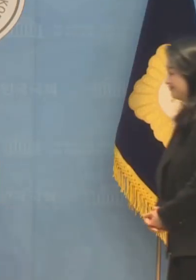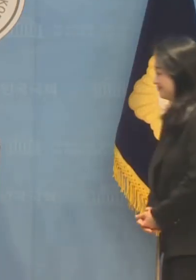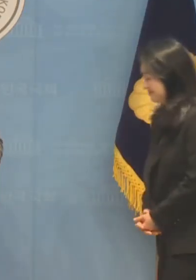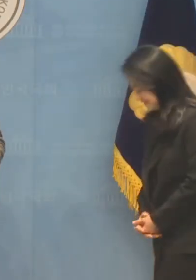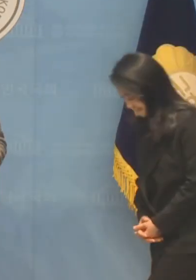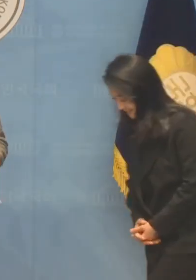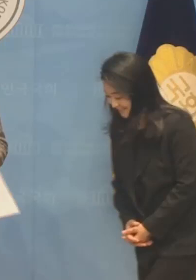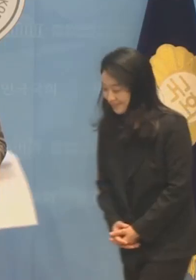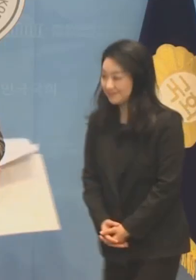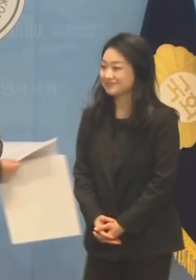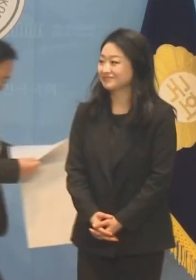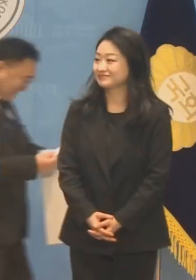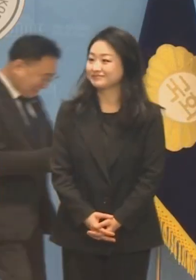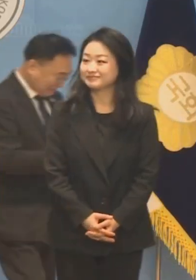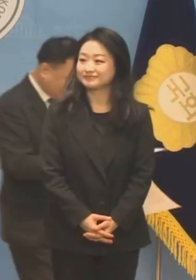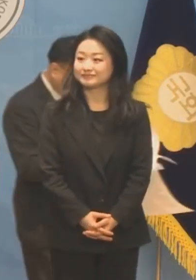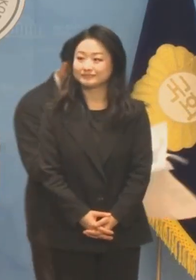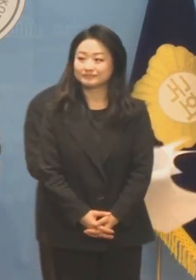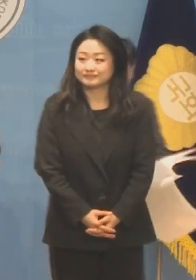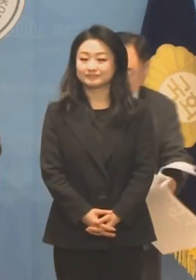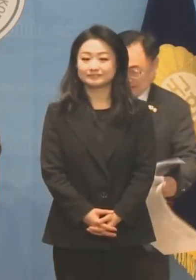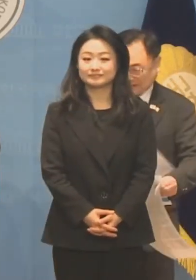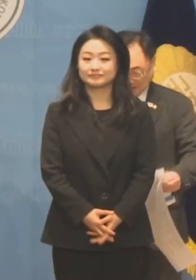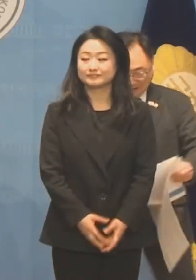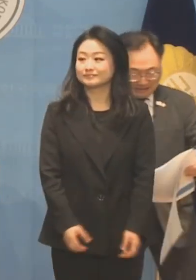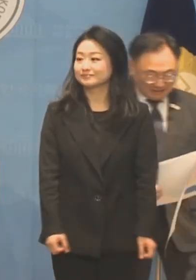황운하 의원님 쓰신 거예요. 네.